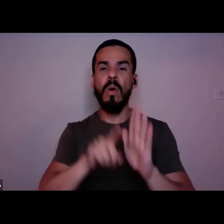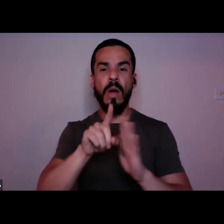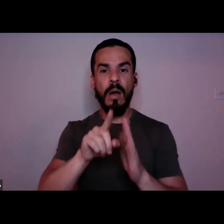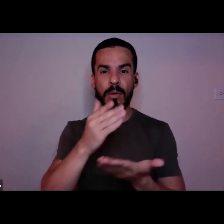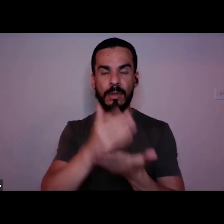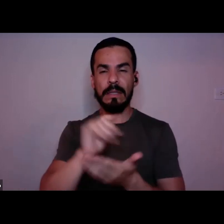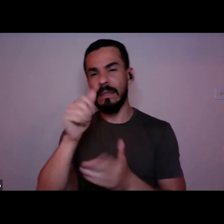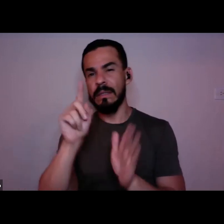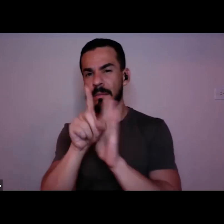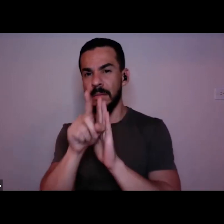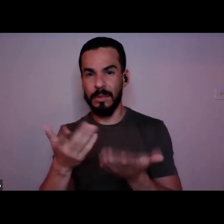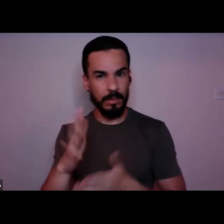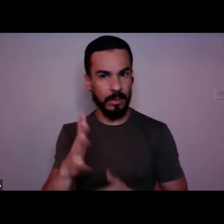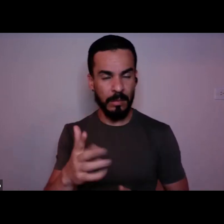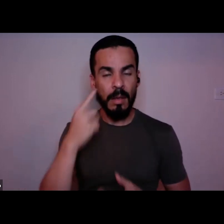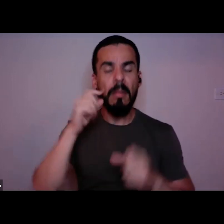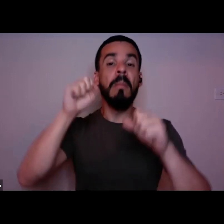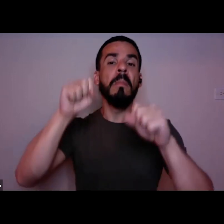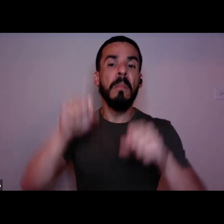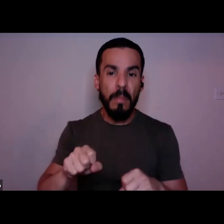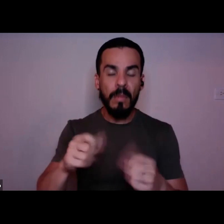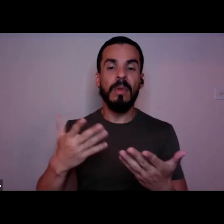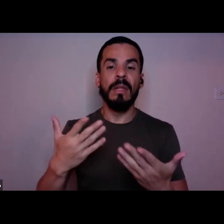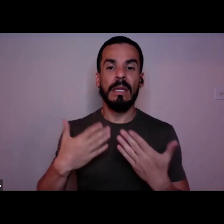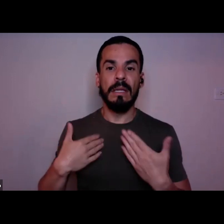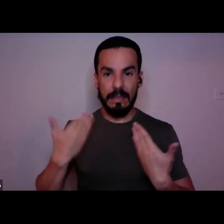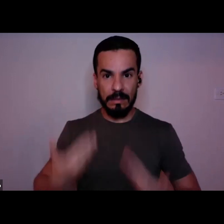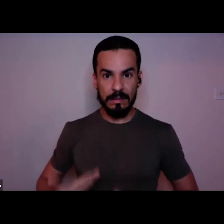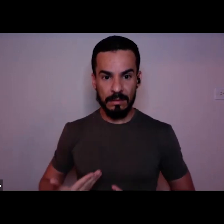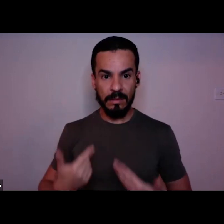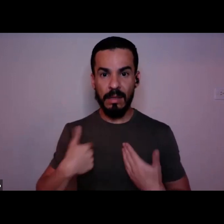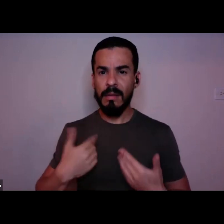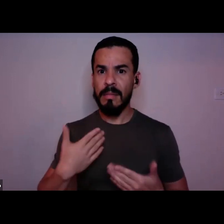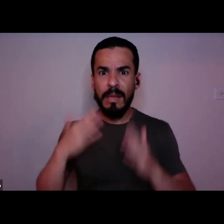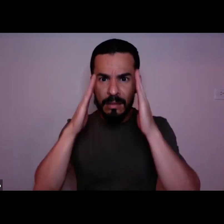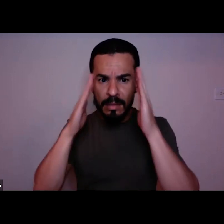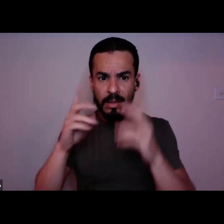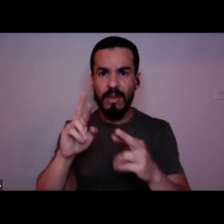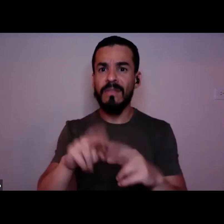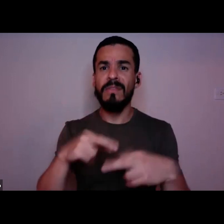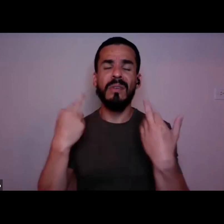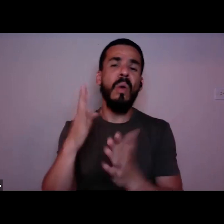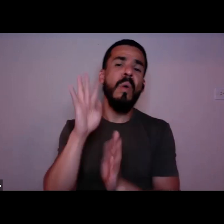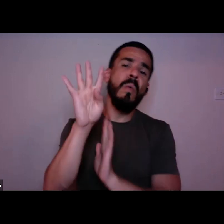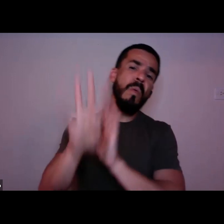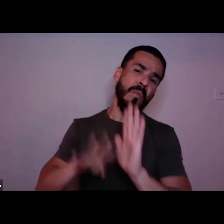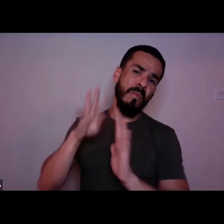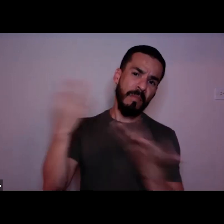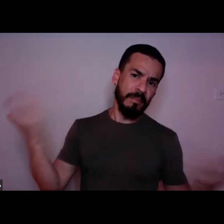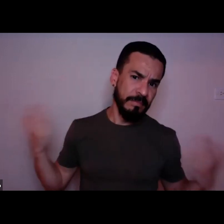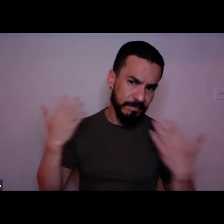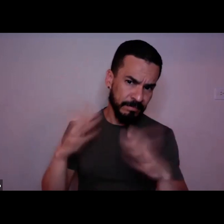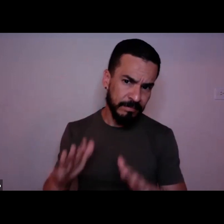diez minutos para poder estar pero hemos estado A mí me han tenido en una reunión cuatro horas